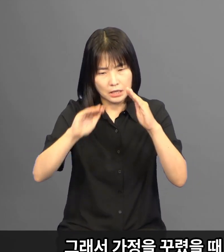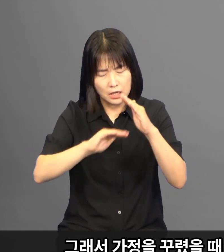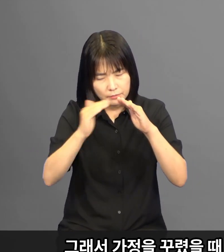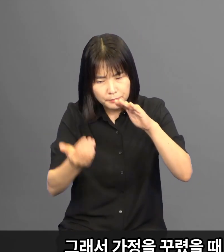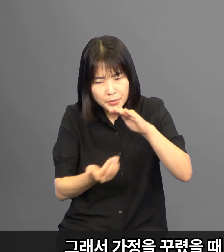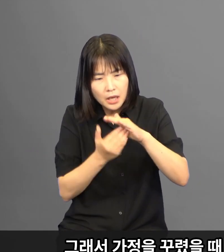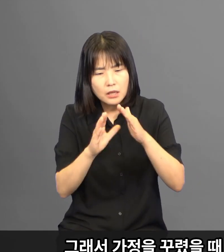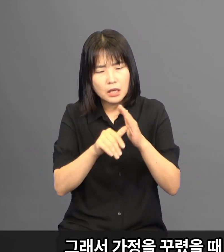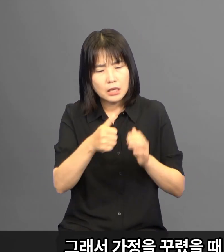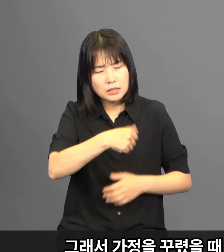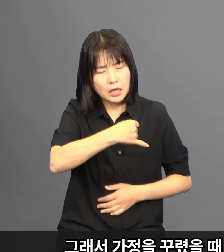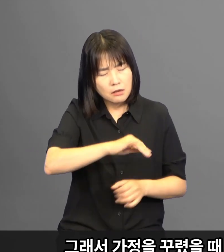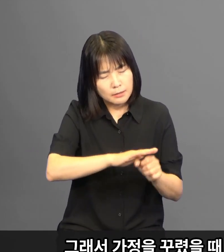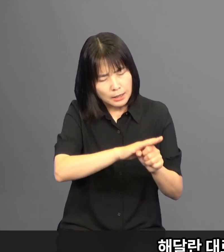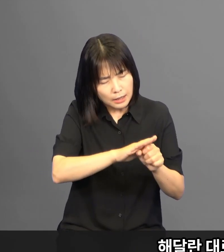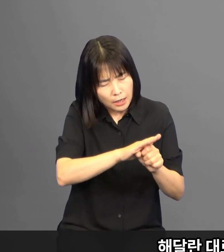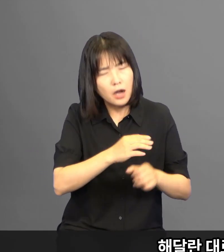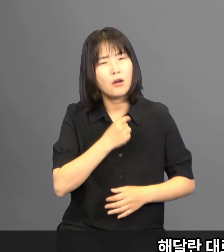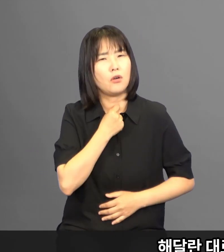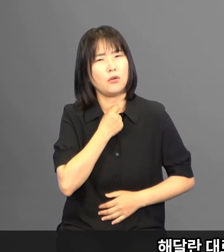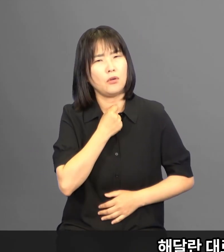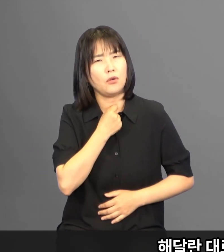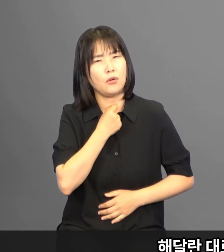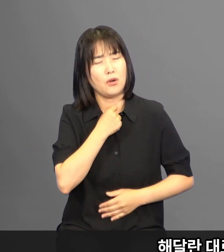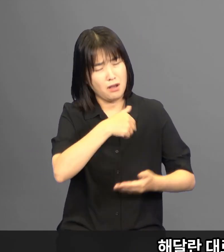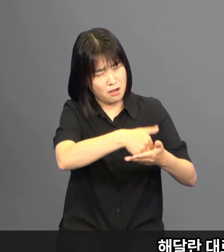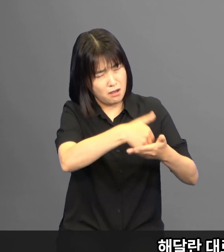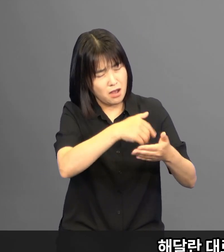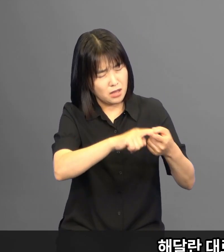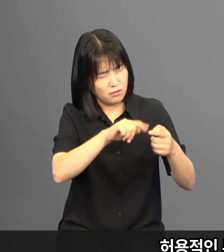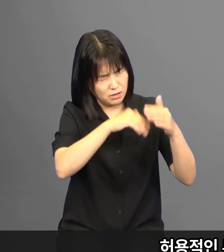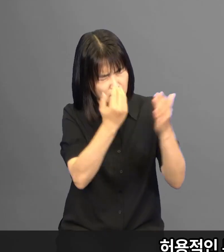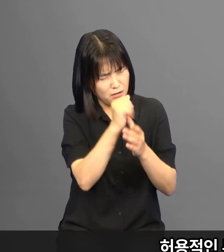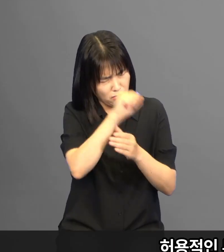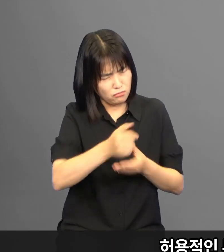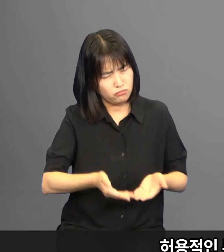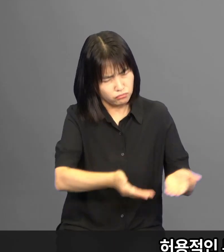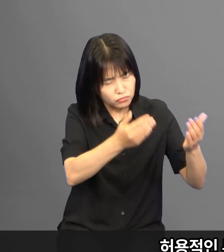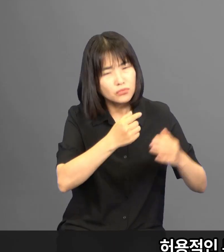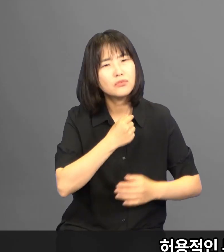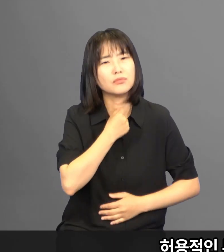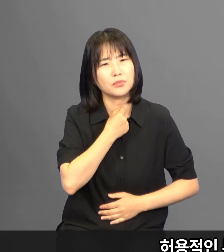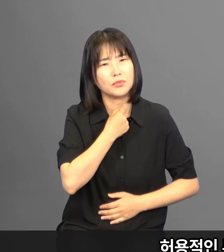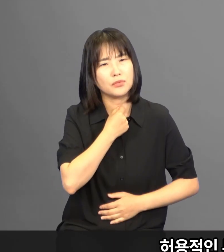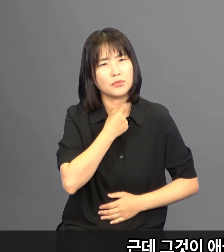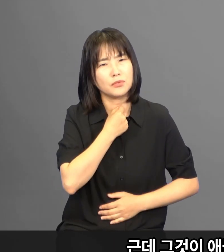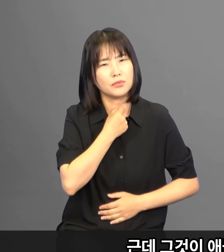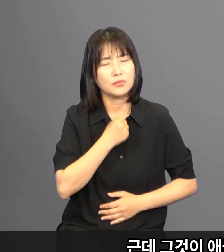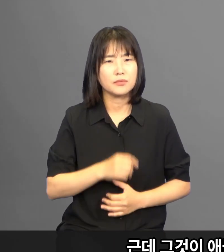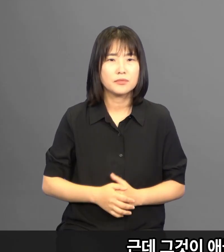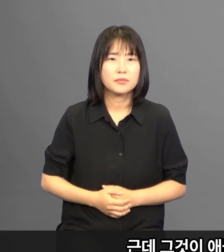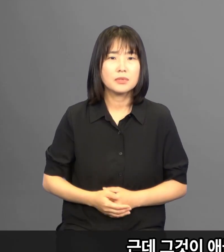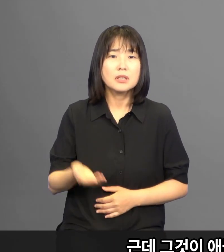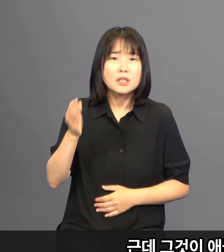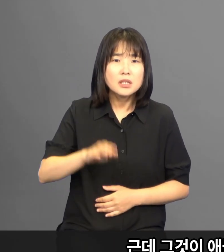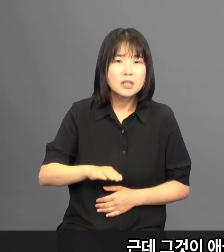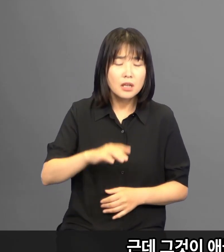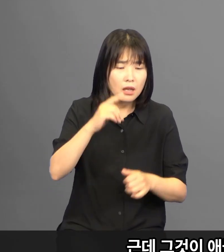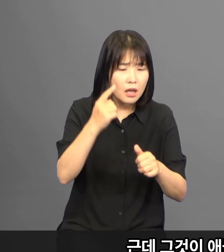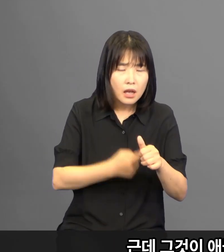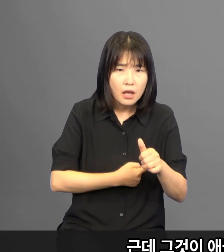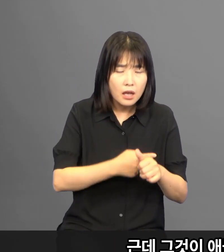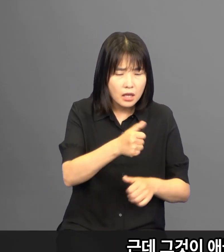잘해주고 싶었던 거예요. 아이들을 해달란 대로 다 해준 거예요. 허용적인 부모가 된 거예요. 근데 그것이